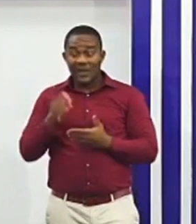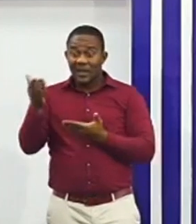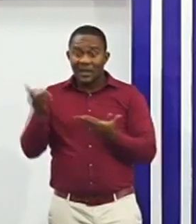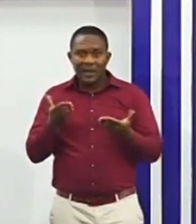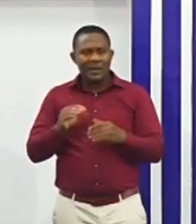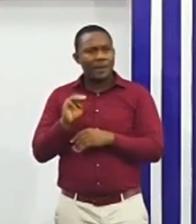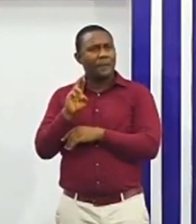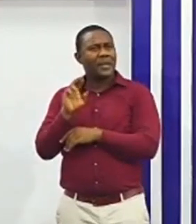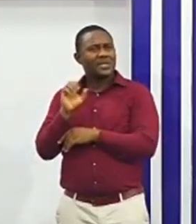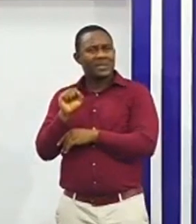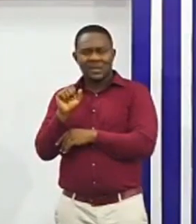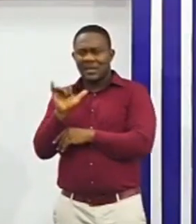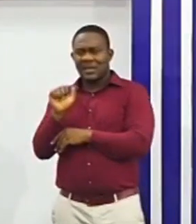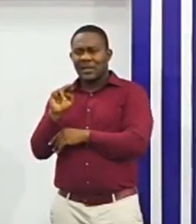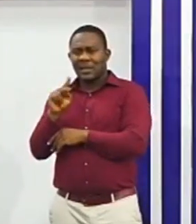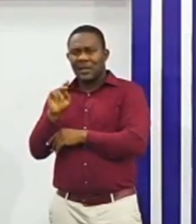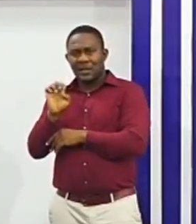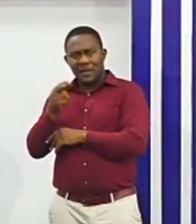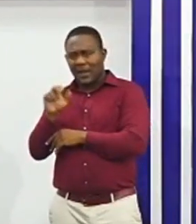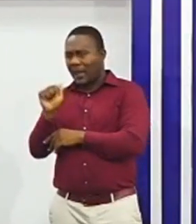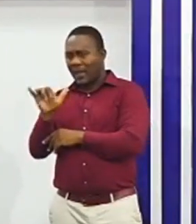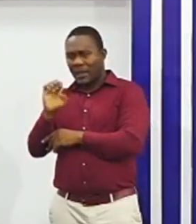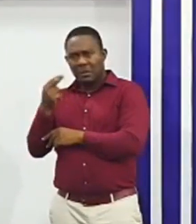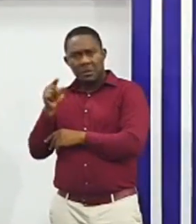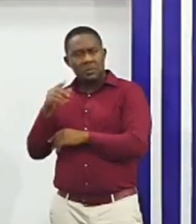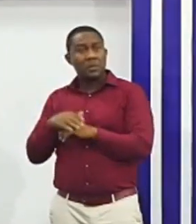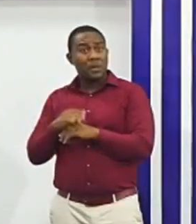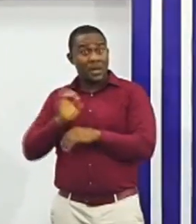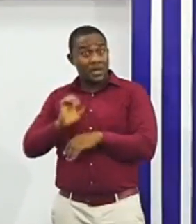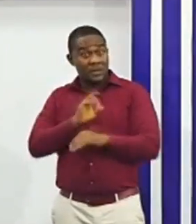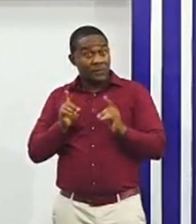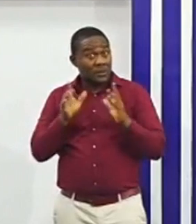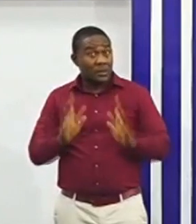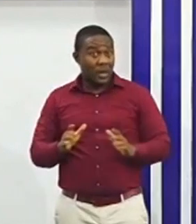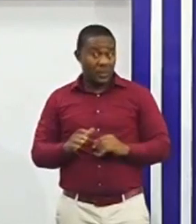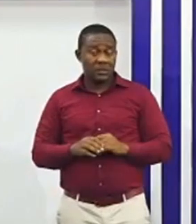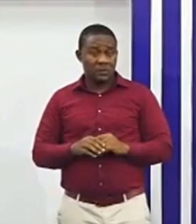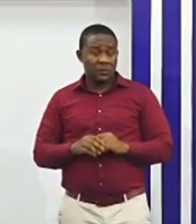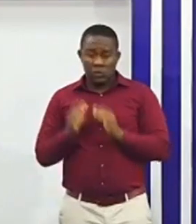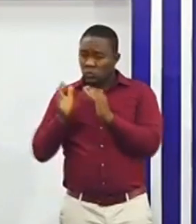malo binu lor a ka lor mia be mena piere na ka a bara